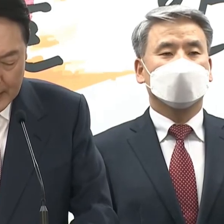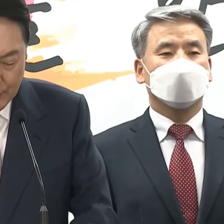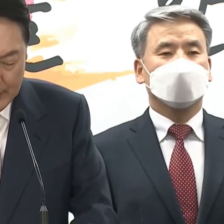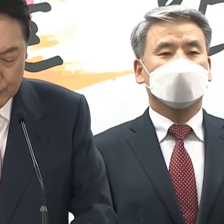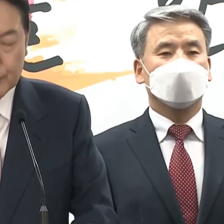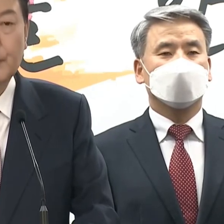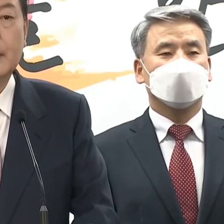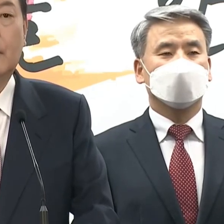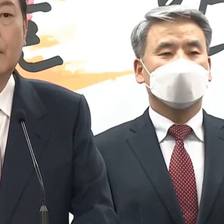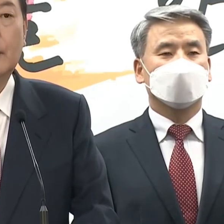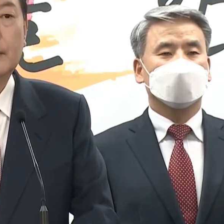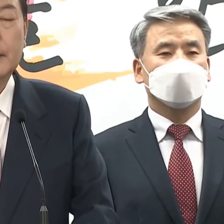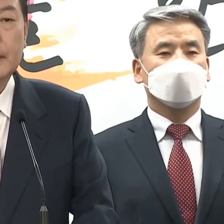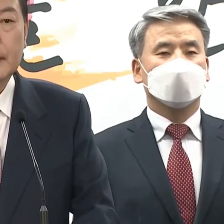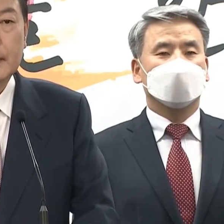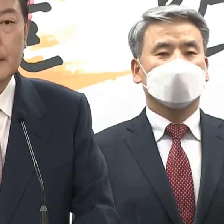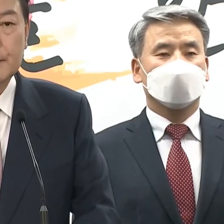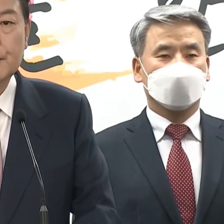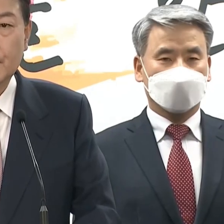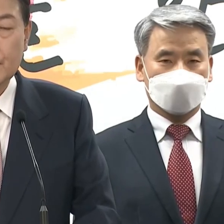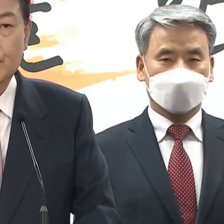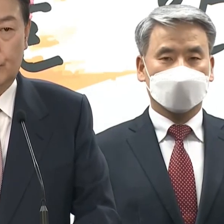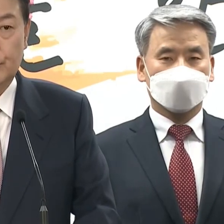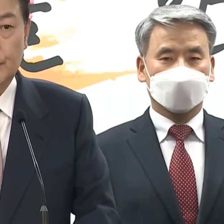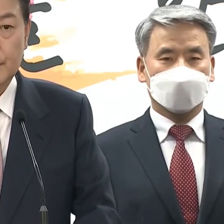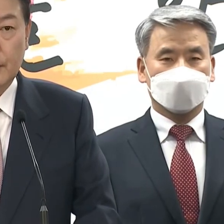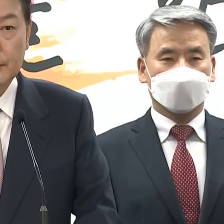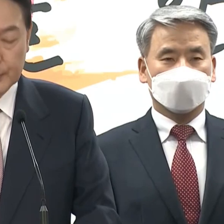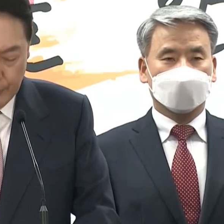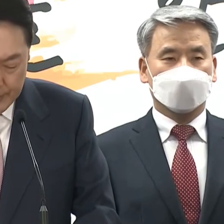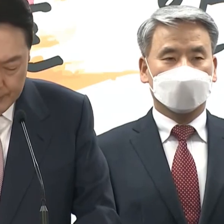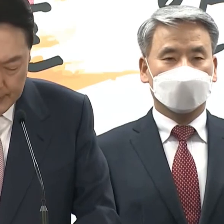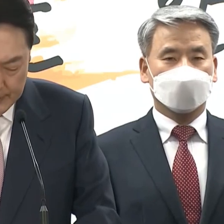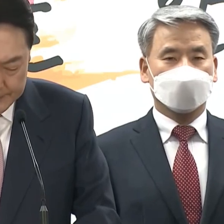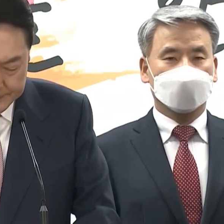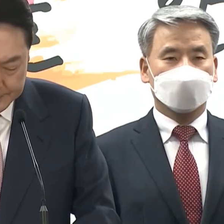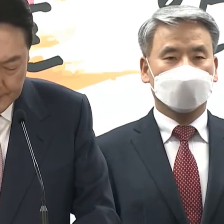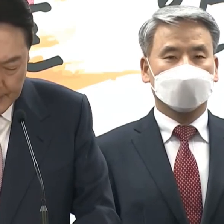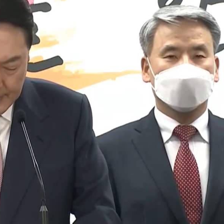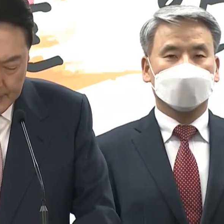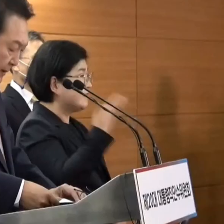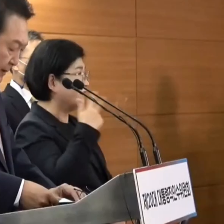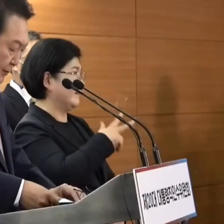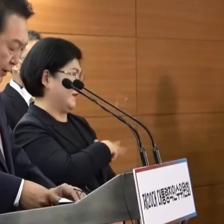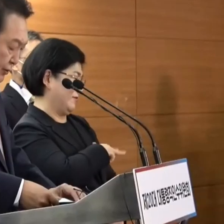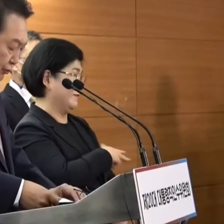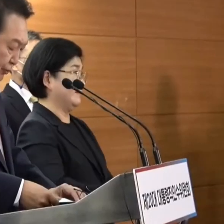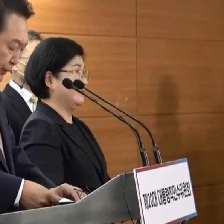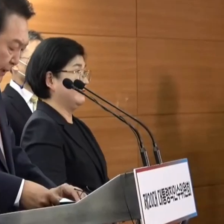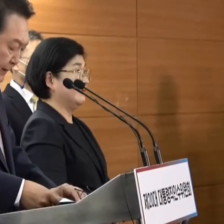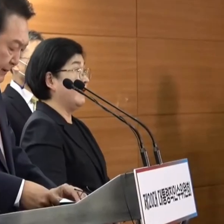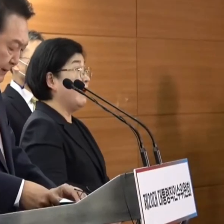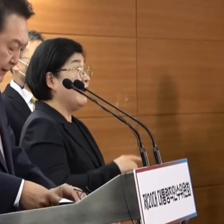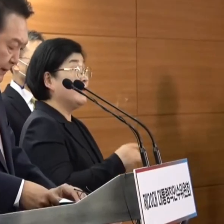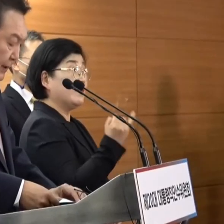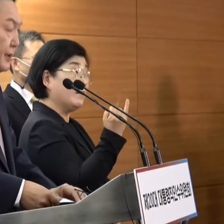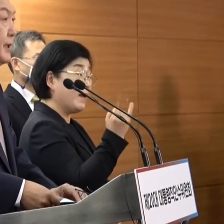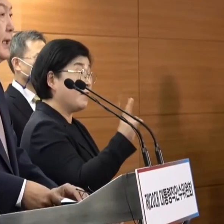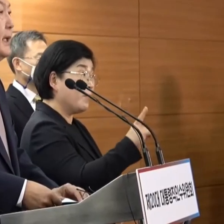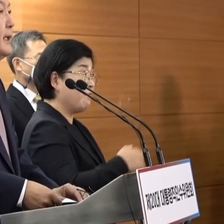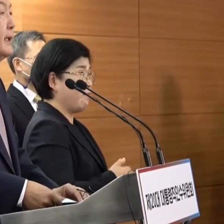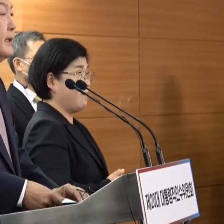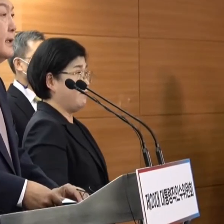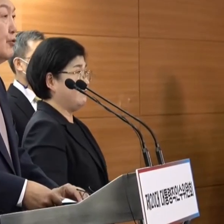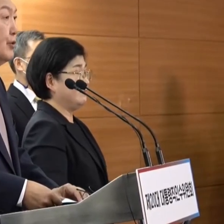여성가족부 장관 후보자로 김현숙 전 의원입니다. 김현숙 후보자는